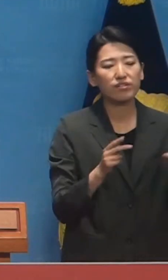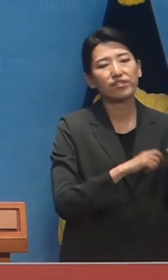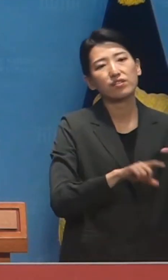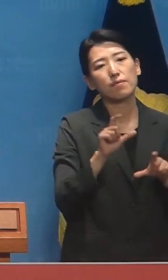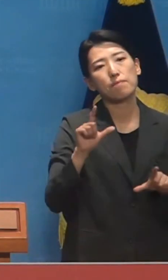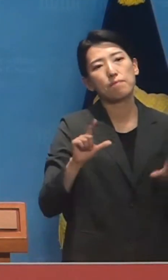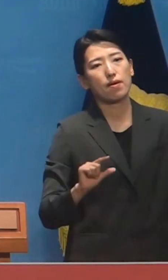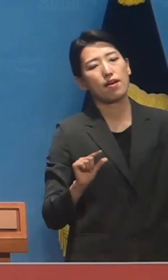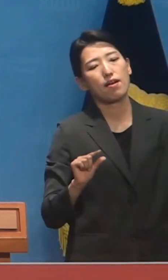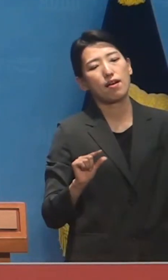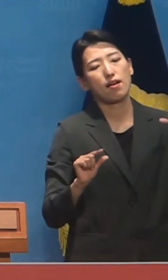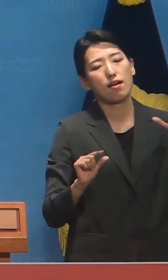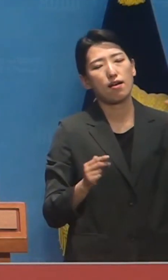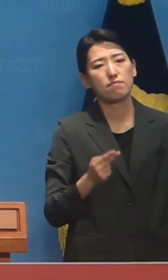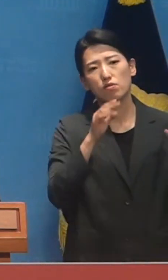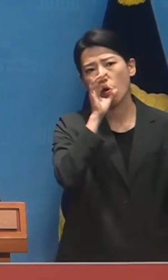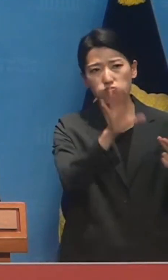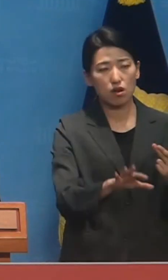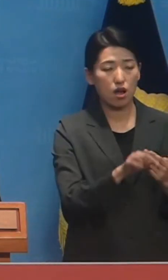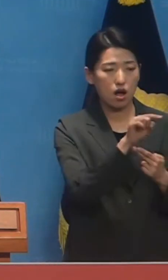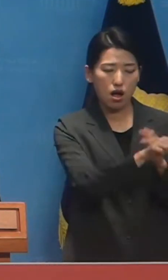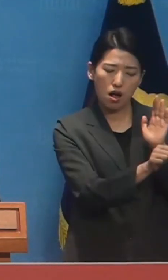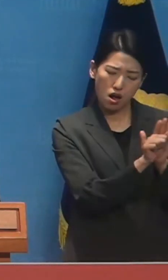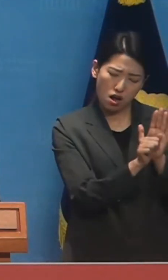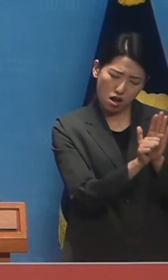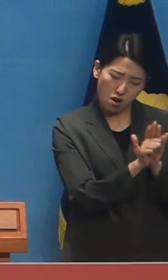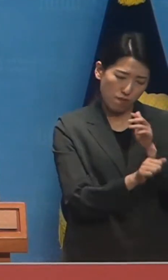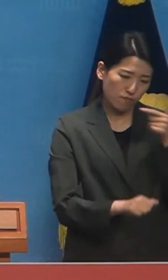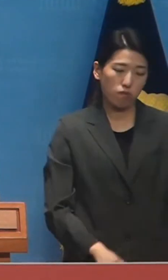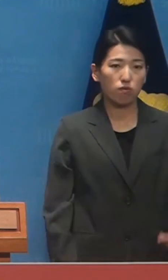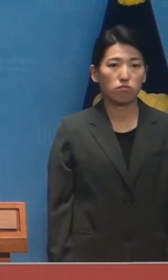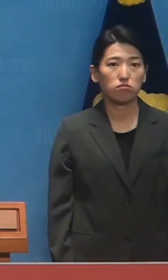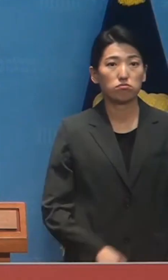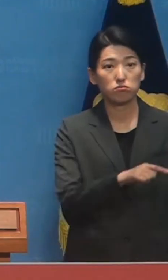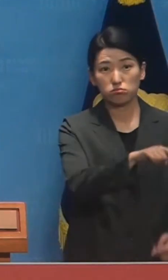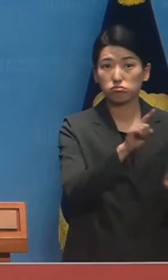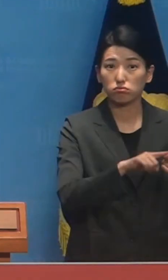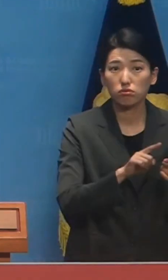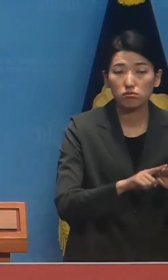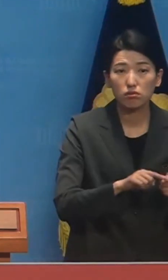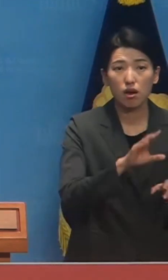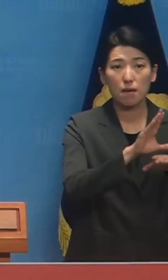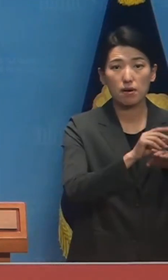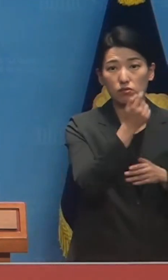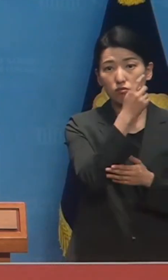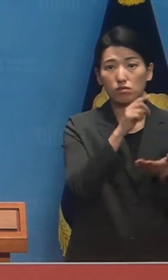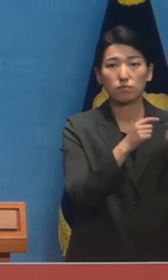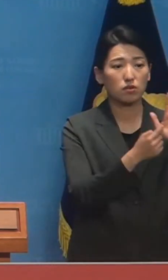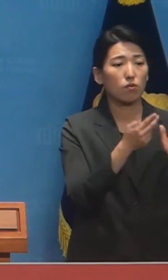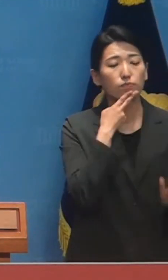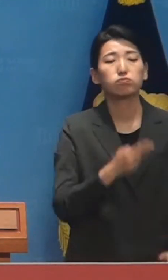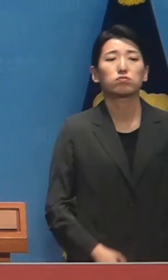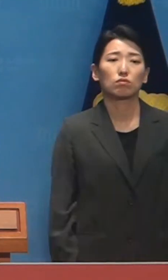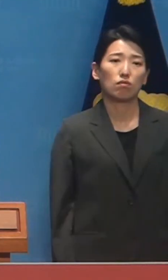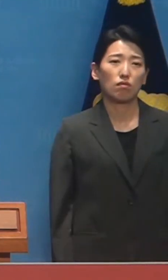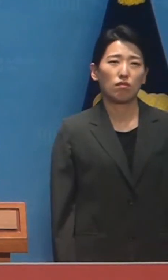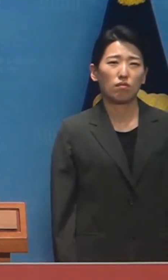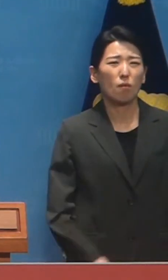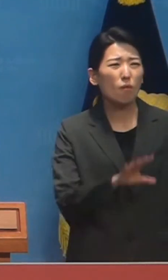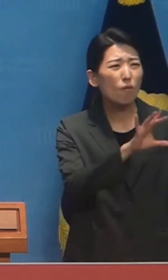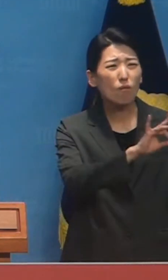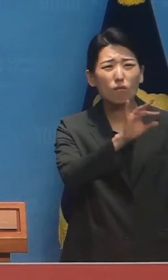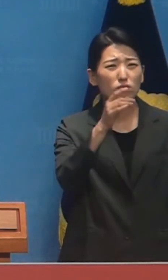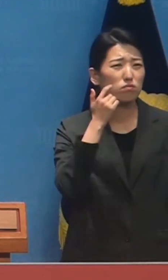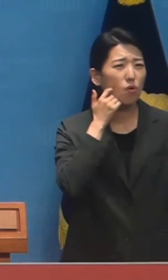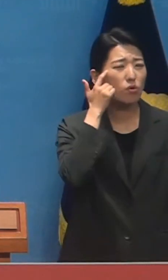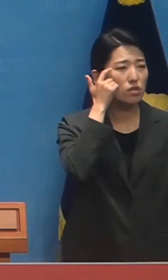근데 이런 것들은 언론을 통해서 방송이 안 되더라고요. 어떤 목회자의 실수나 문제나 잘못된 것들이